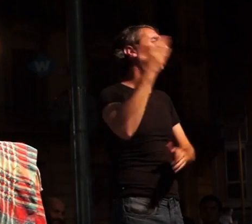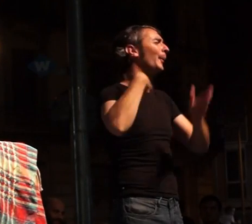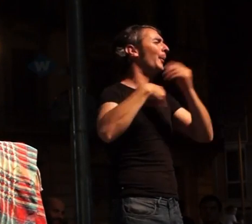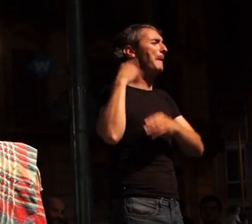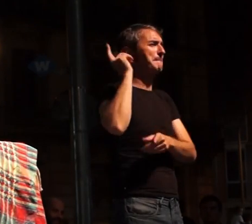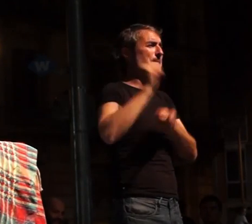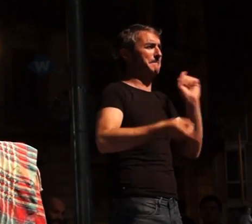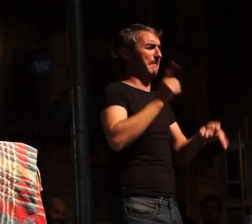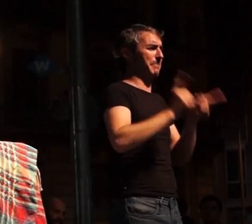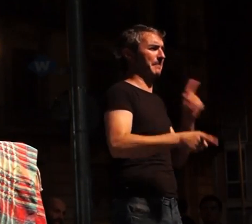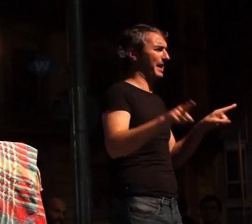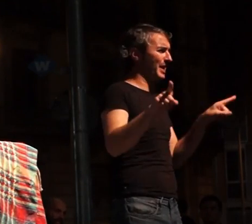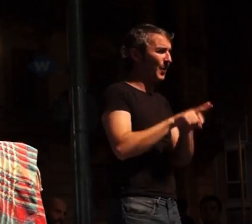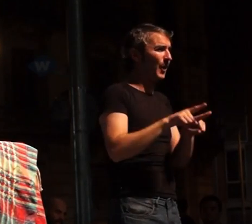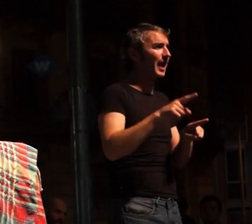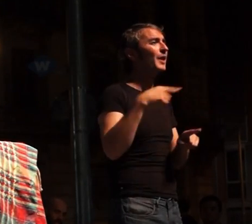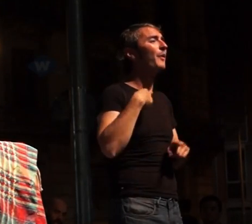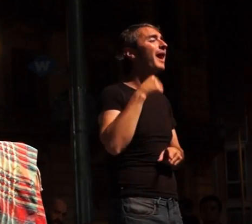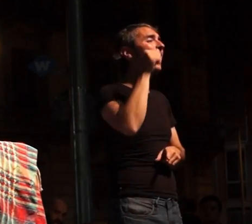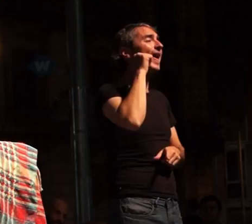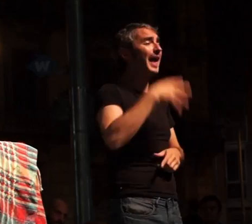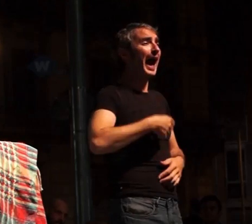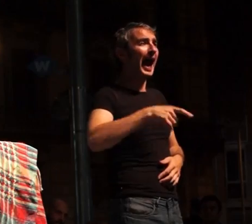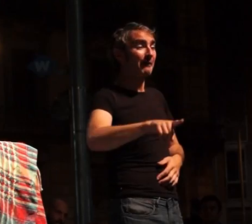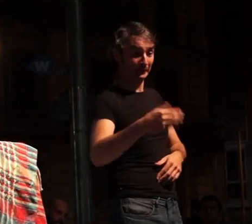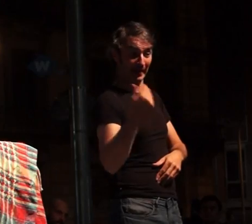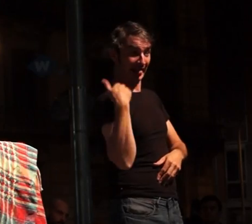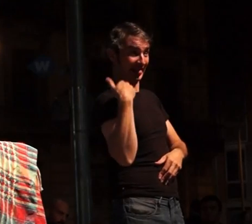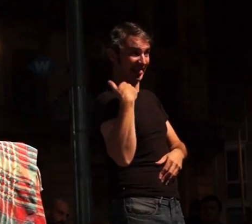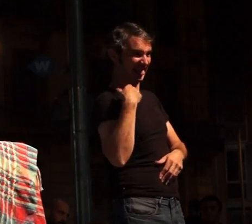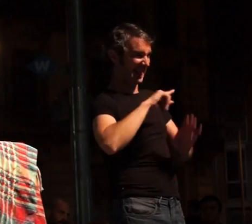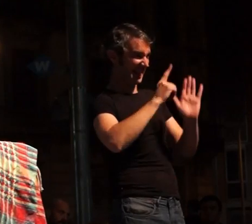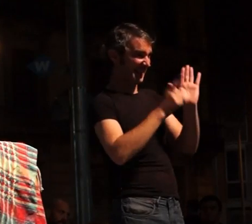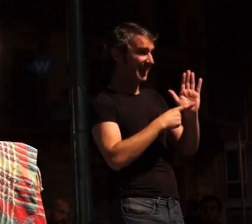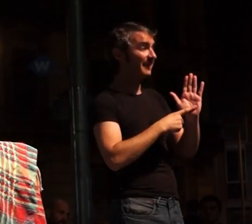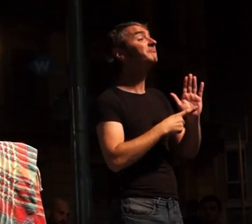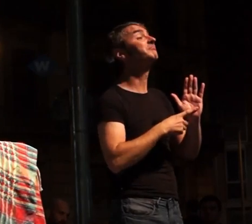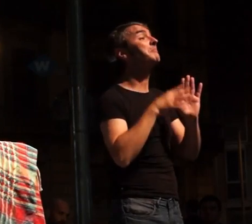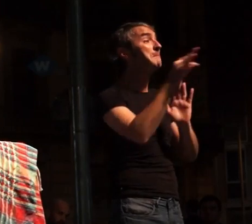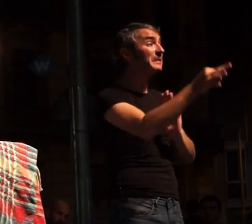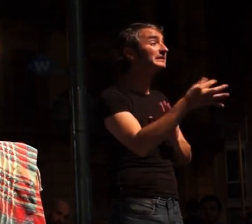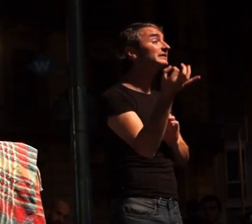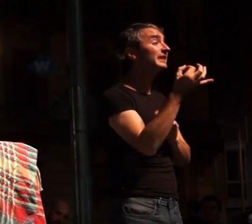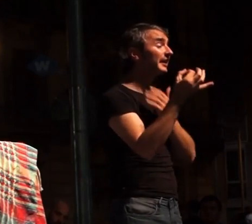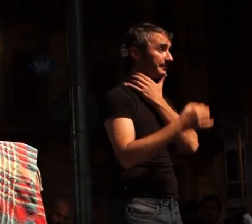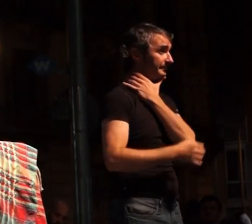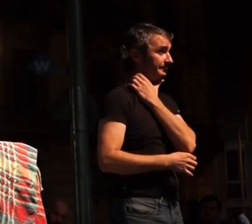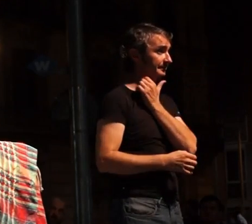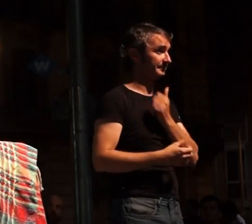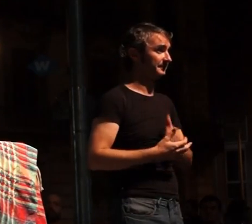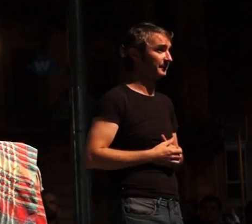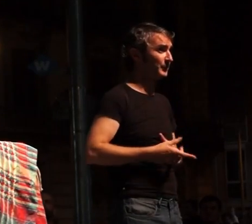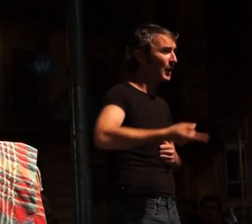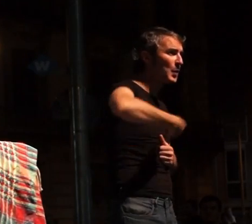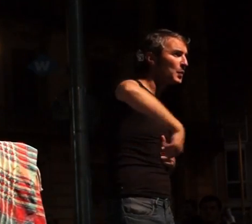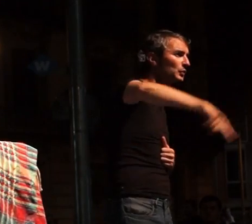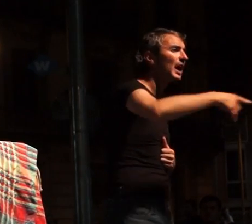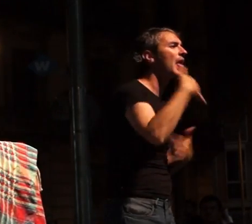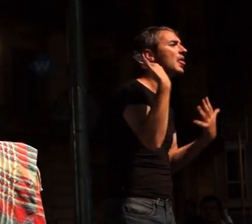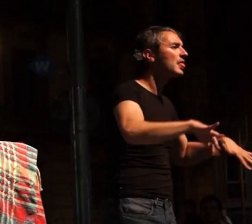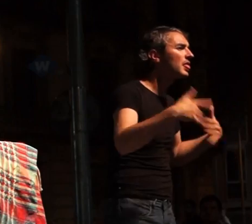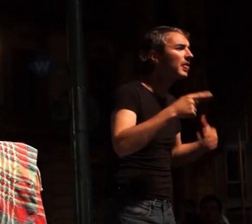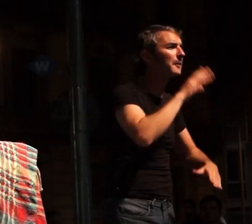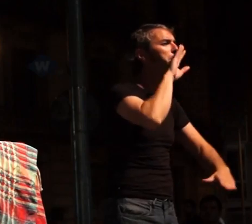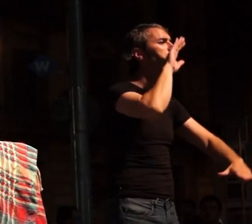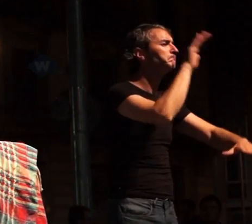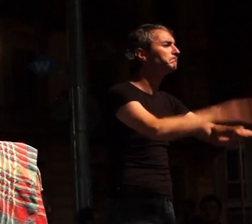aprovar una llei contra l'avortament com la que s'ha aprovat recentment. I finalment, i el més important, heu de ser obedients